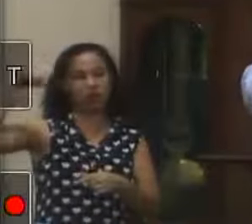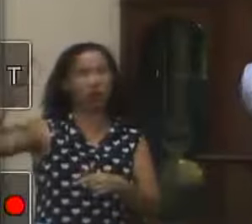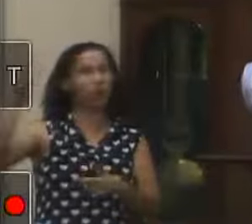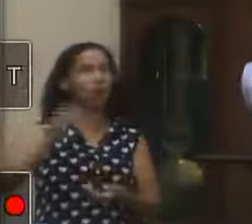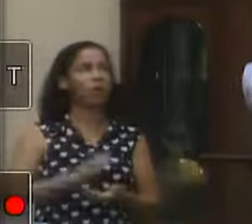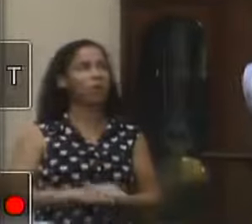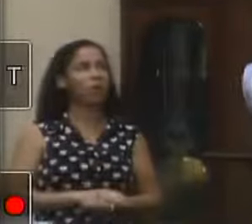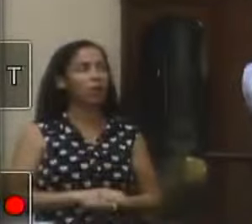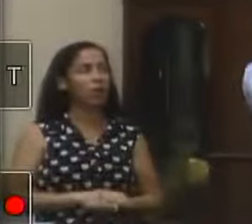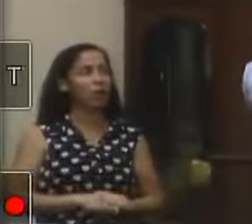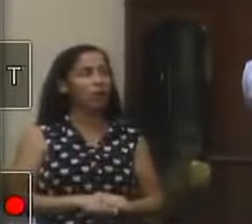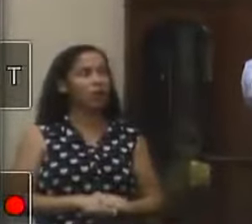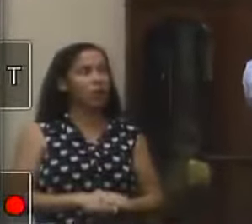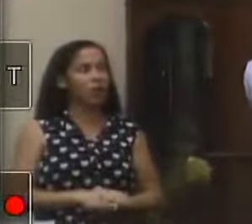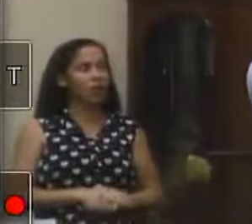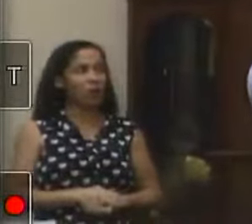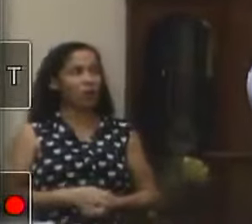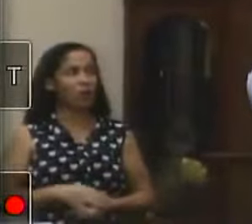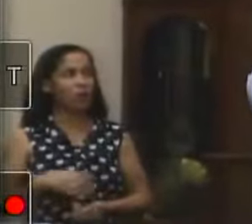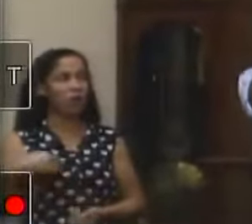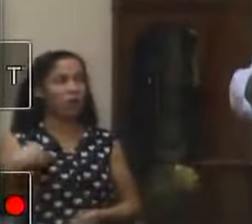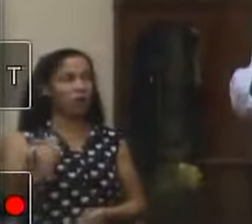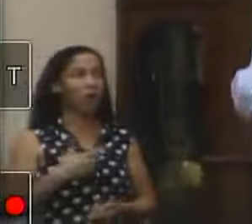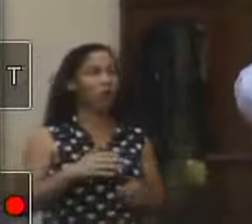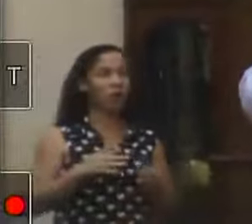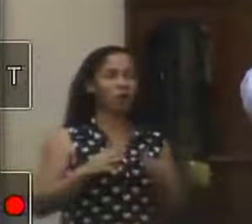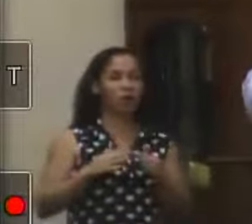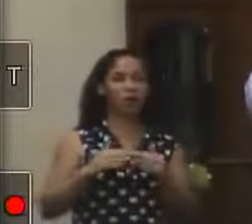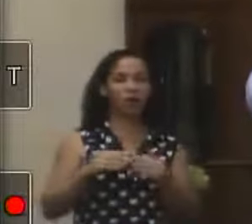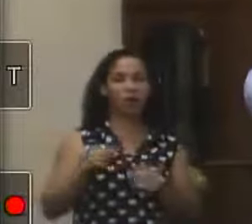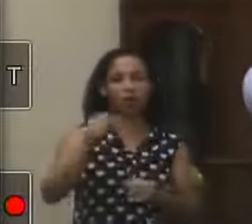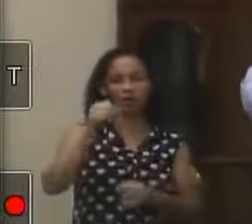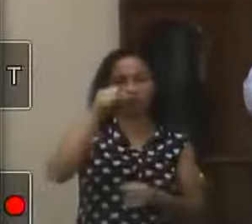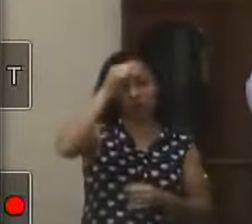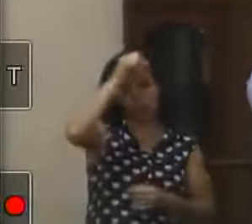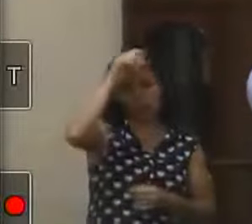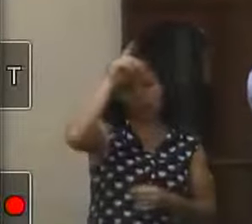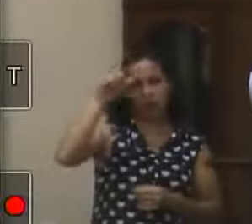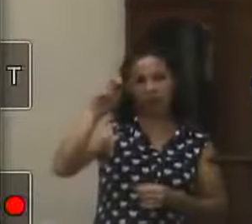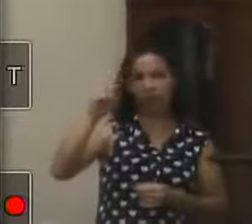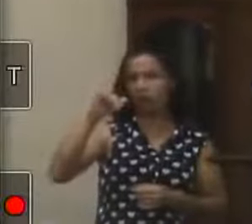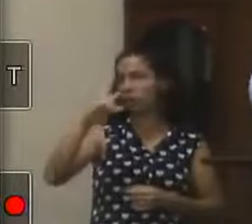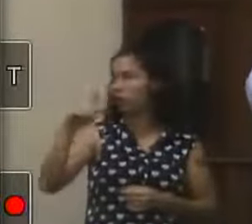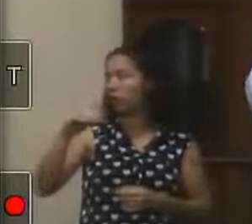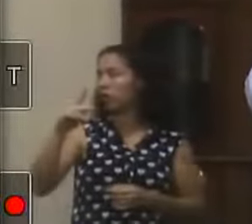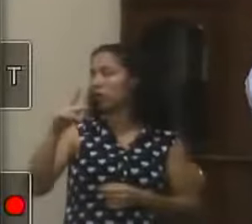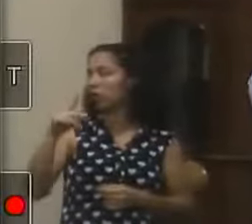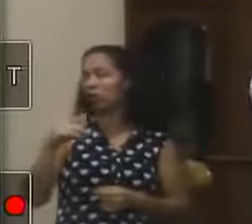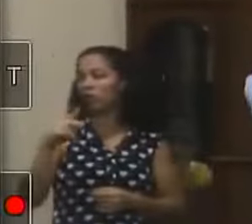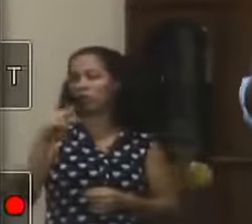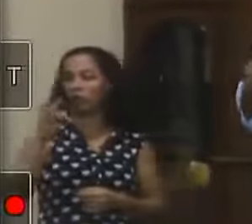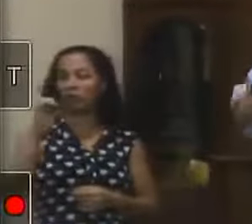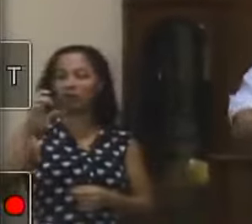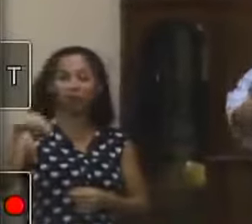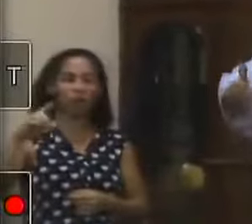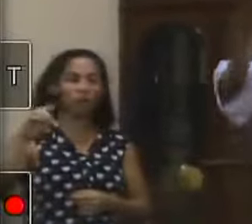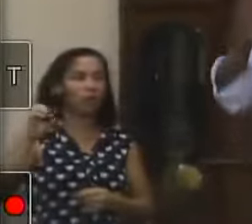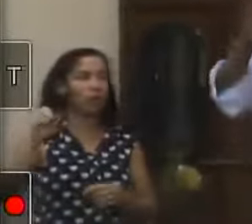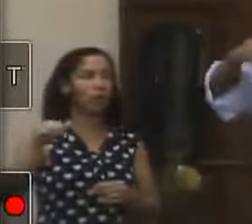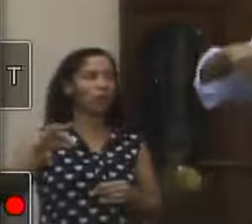escrito, mais uma vez, a gente precisa fazer, vereador Silvio, prefeito Luiz Fernando, a gente precisa fazer um mutirão, que dure